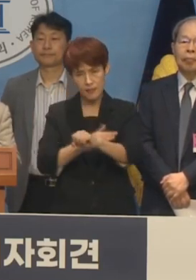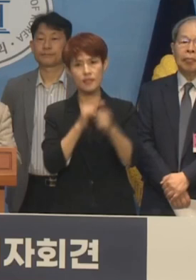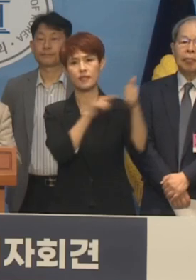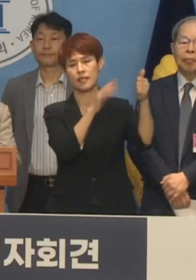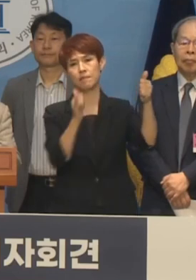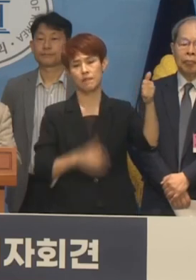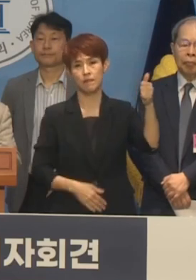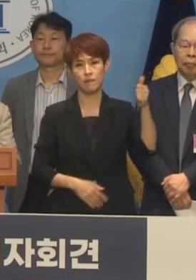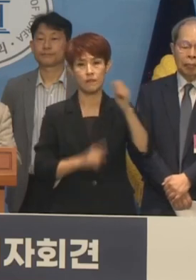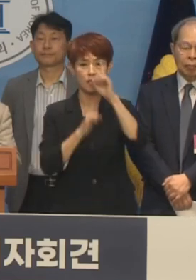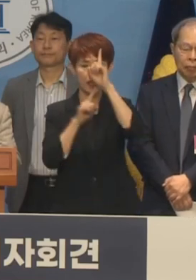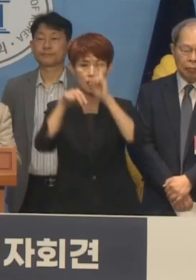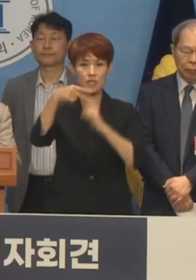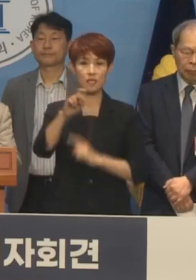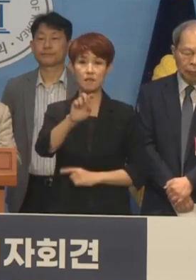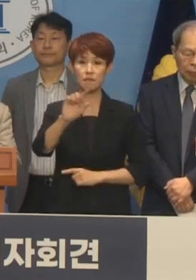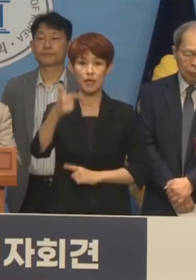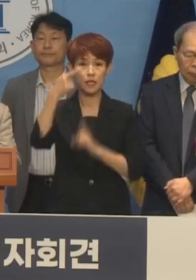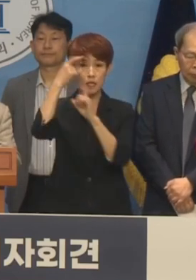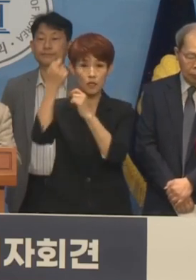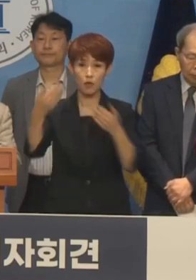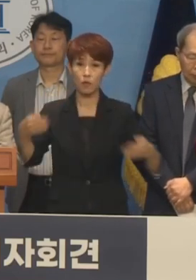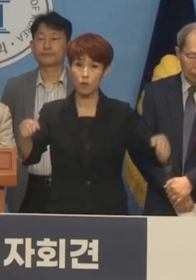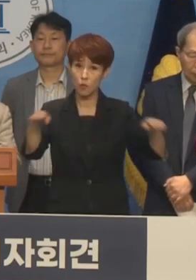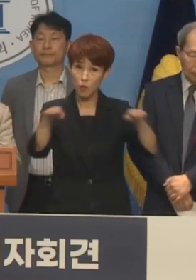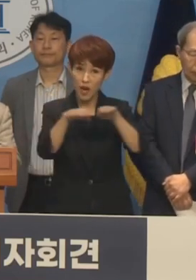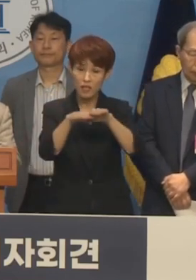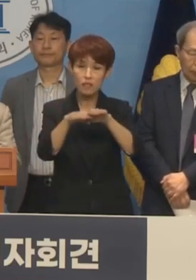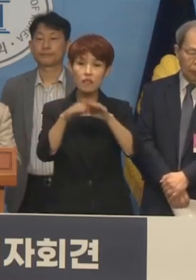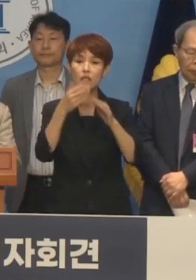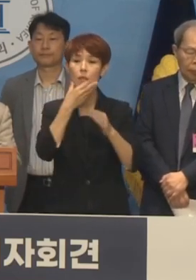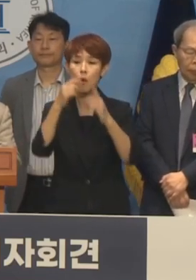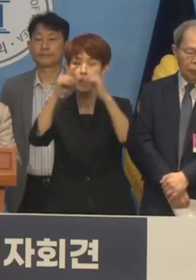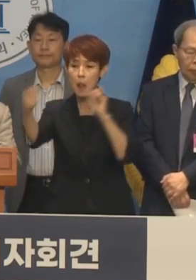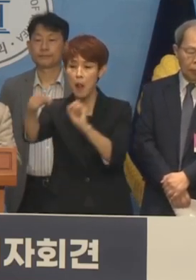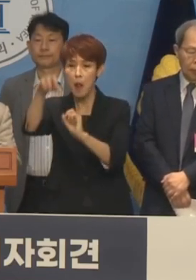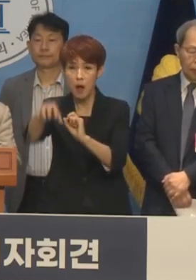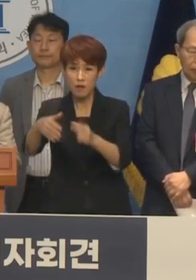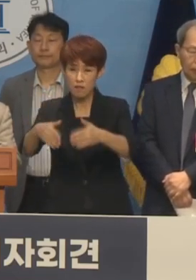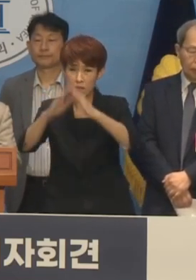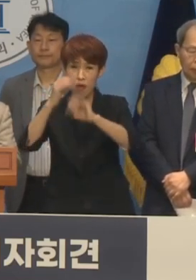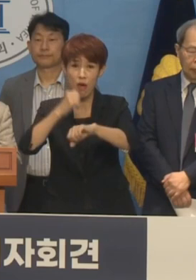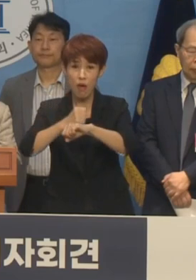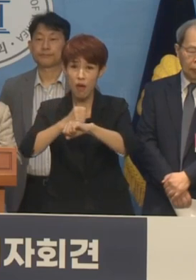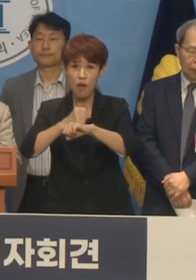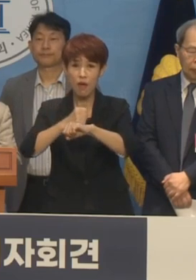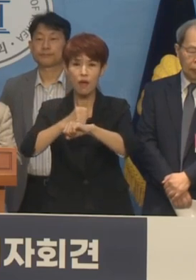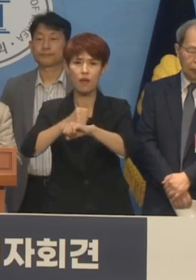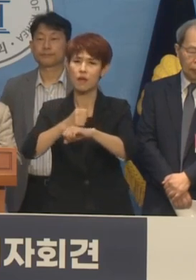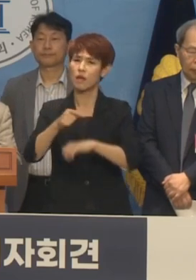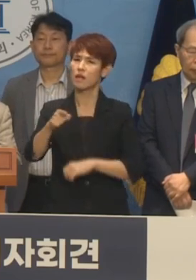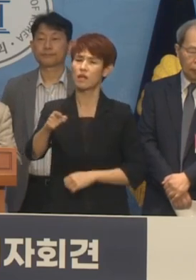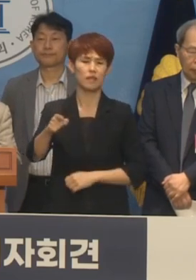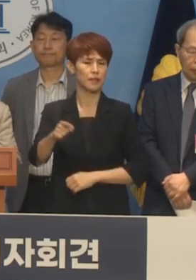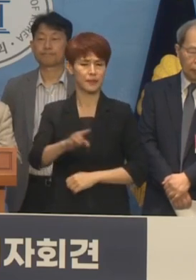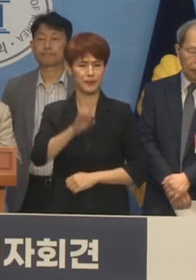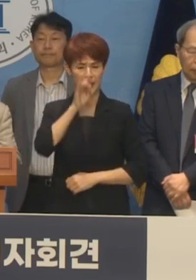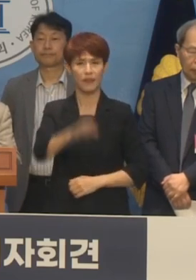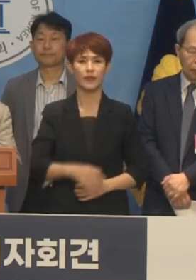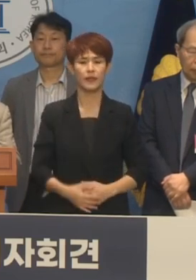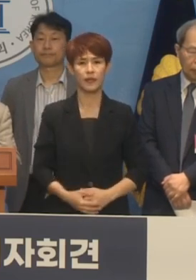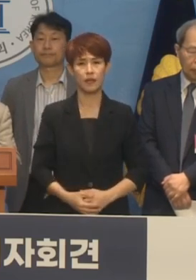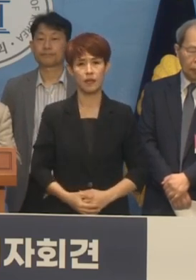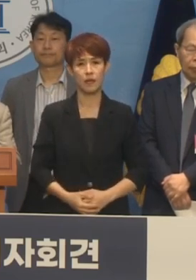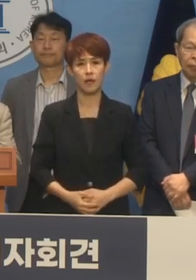이승만 기념관을 그 송영광장에다 만드니 어쩌니 하는 이야기는 어불성설이다.